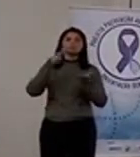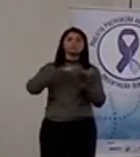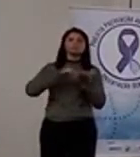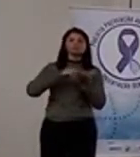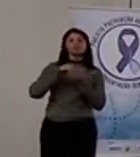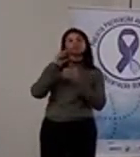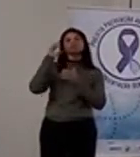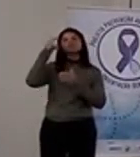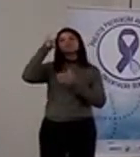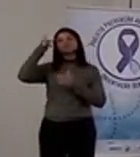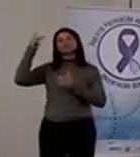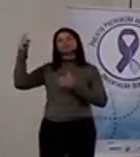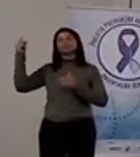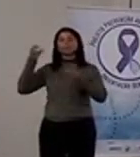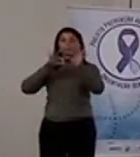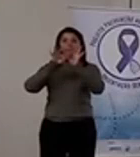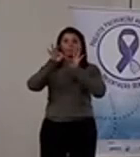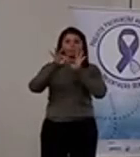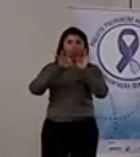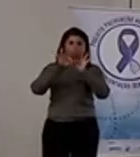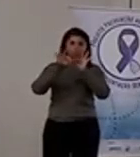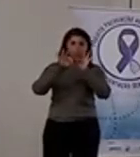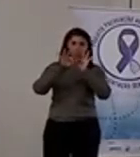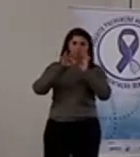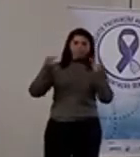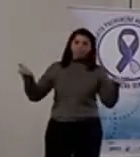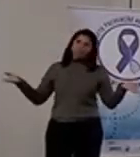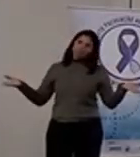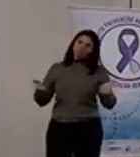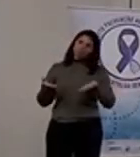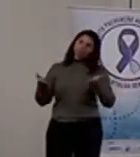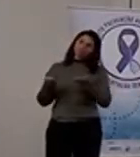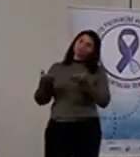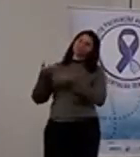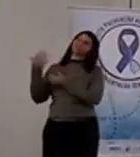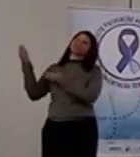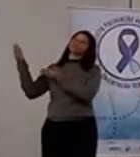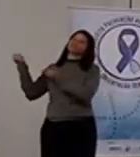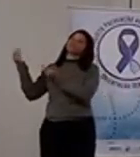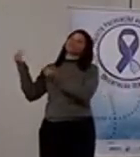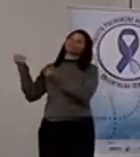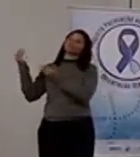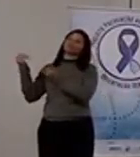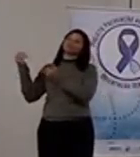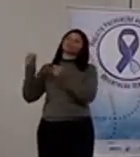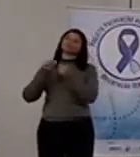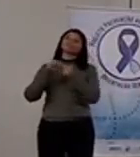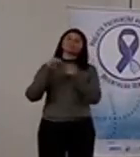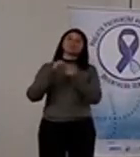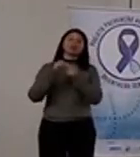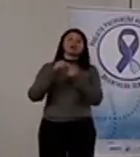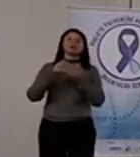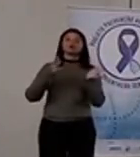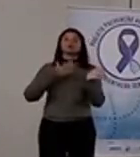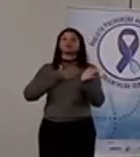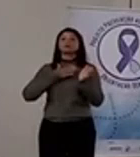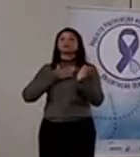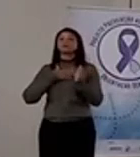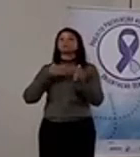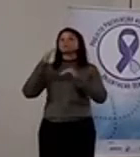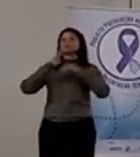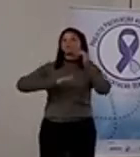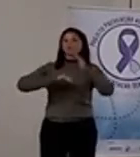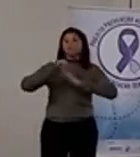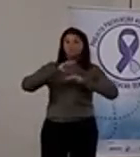naturais, planejadamente, então vocês têm que fazer isso, jovens. Certo? Mas em minha carreira, em meu trabalho, e